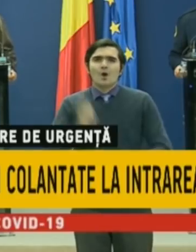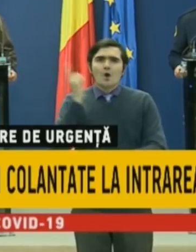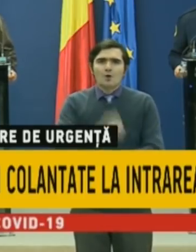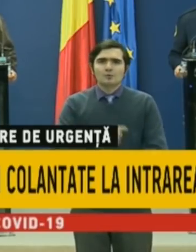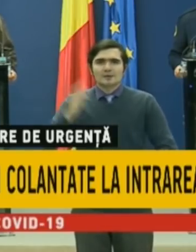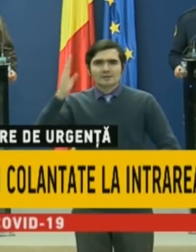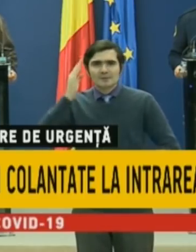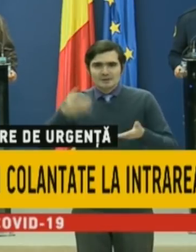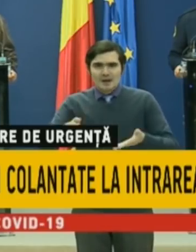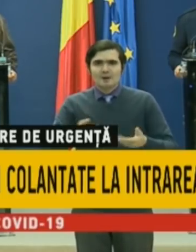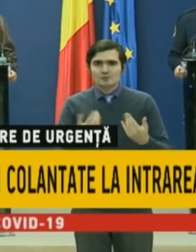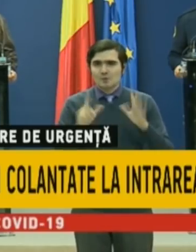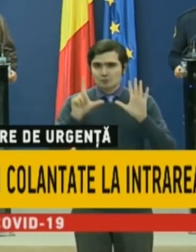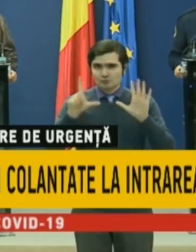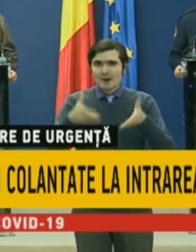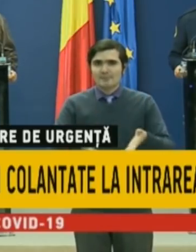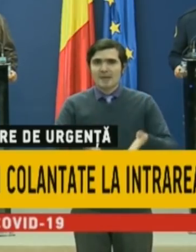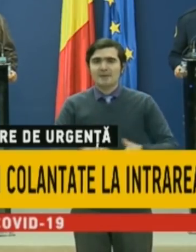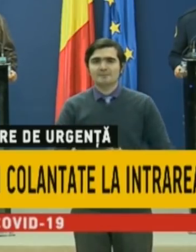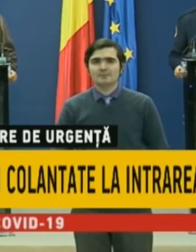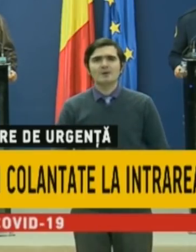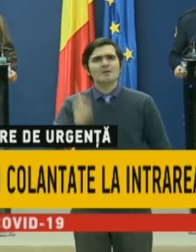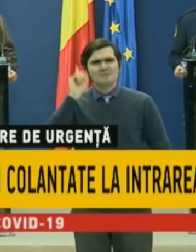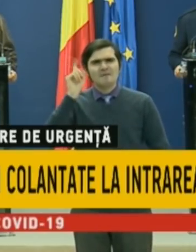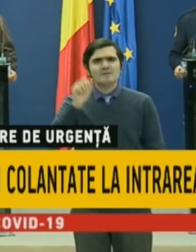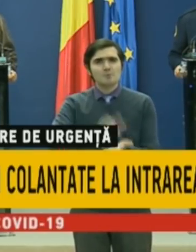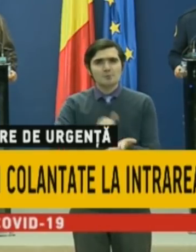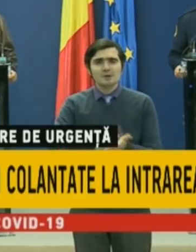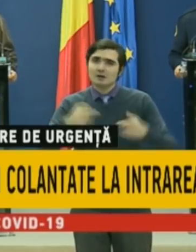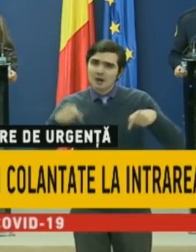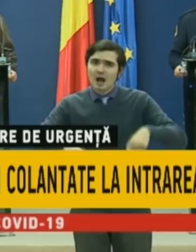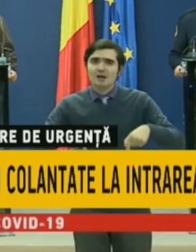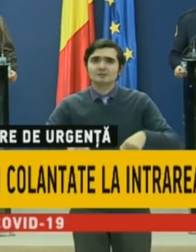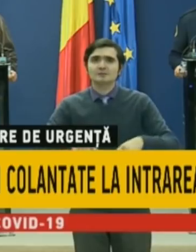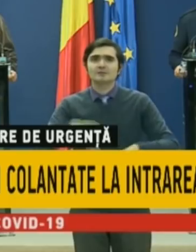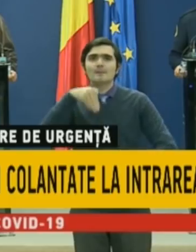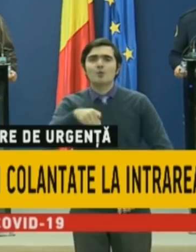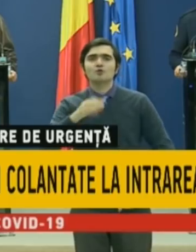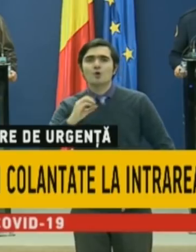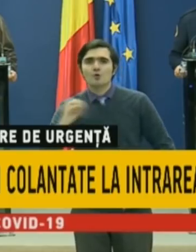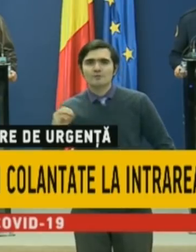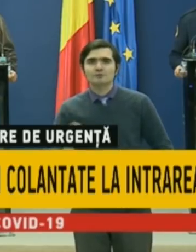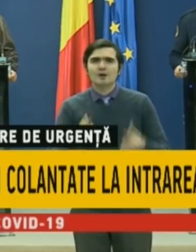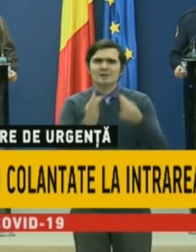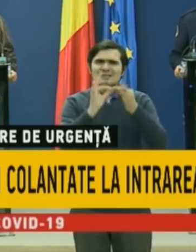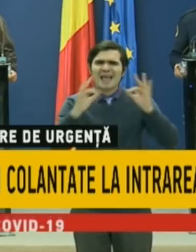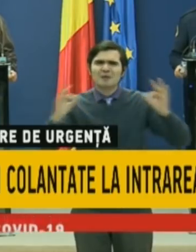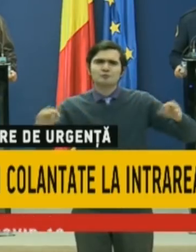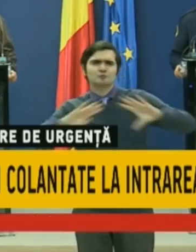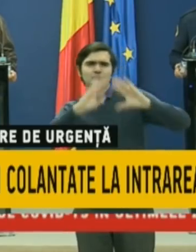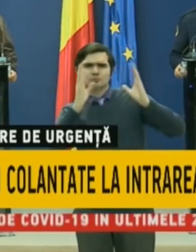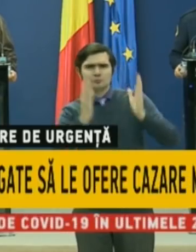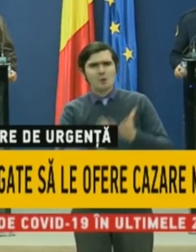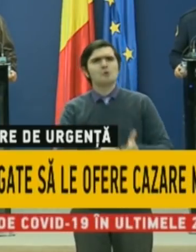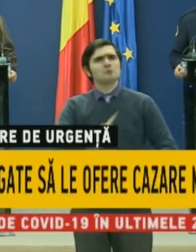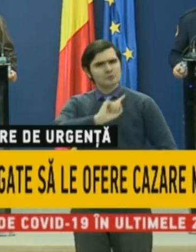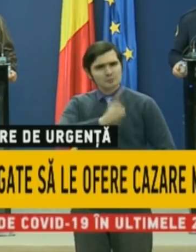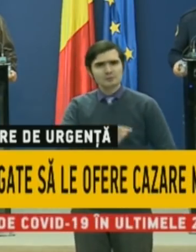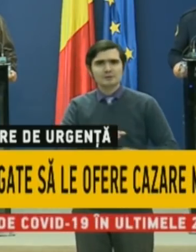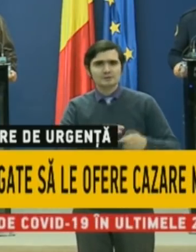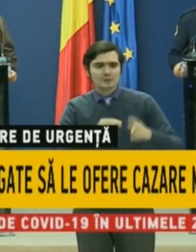Ordonanța militară numărul 7 va fi publicată astăzi în Monitorul Oficial și textul integral va putea